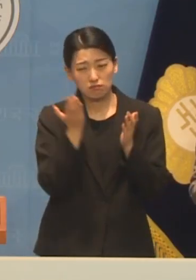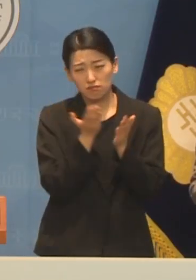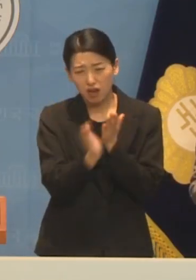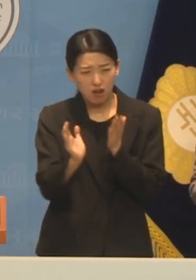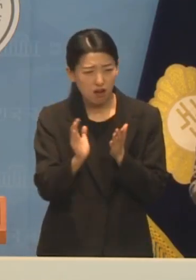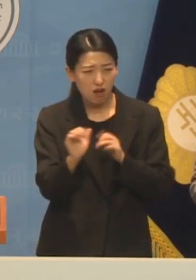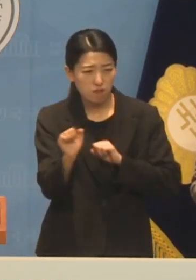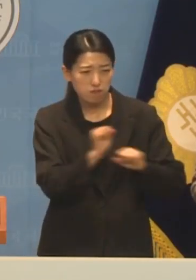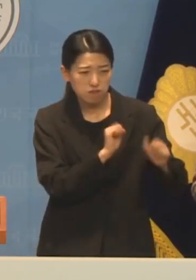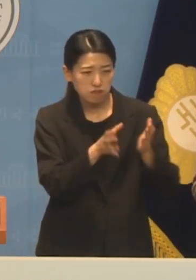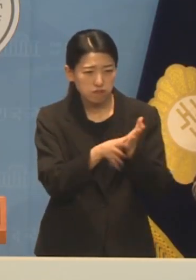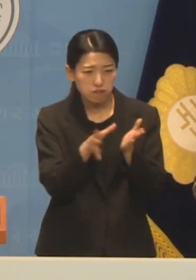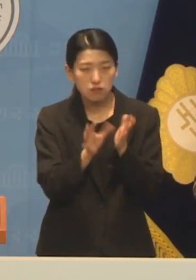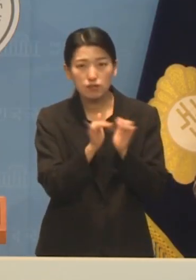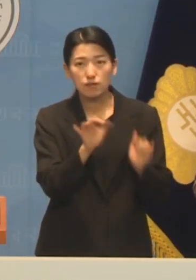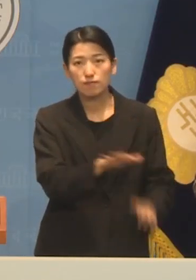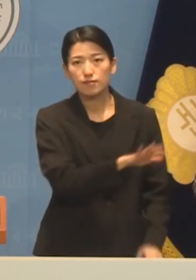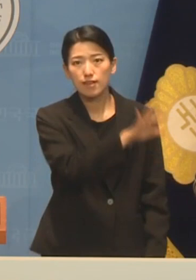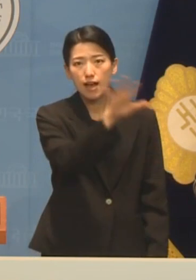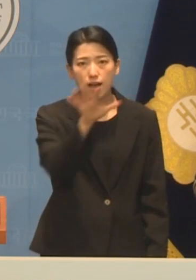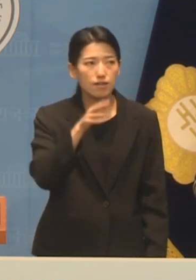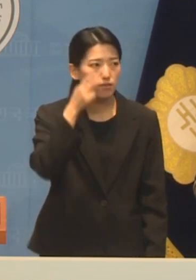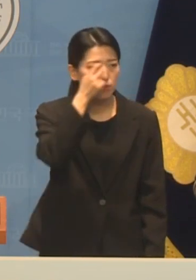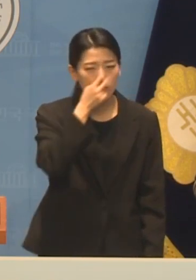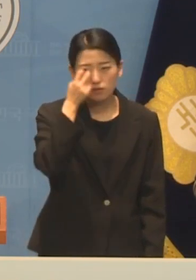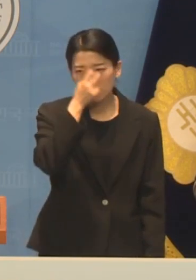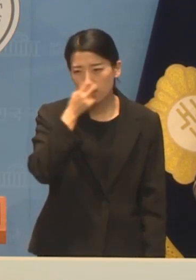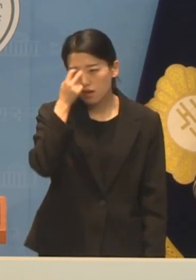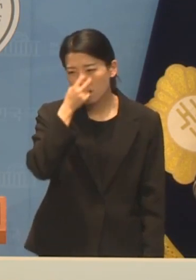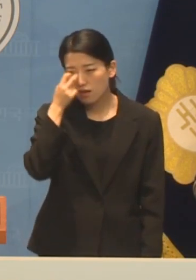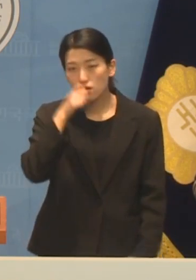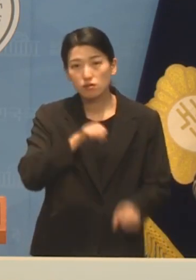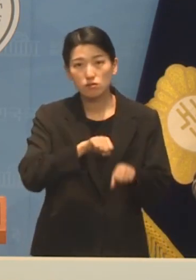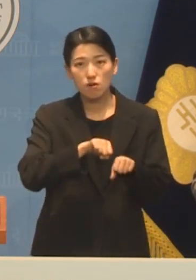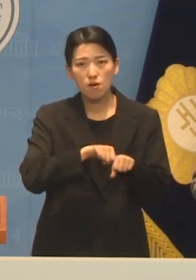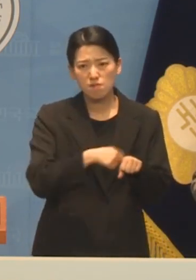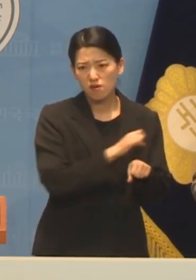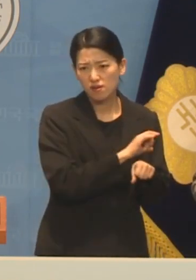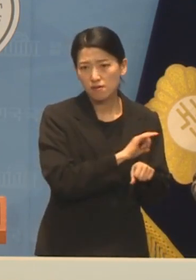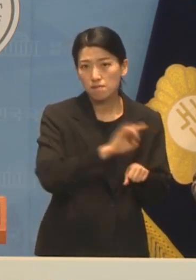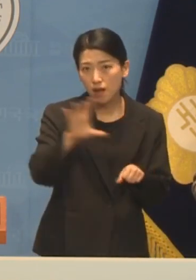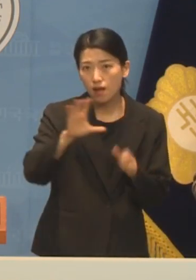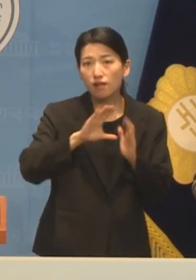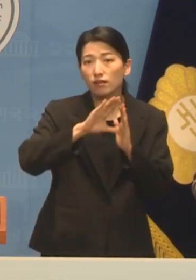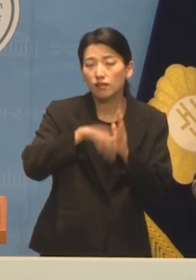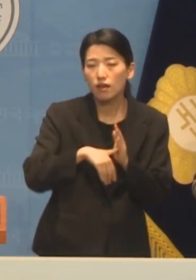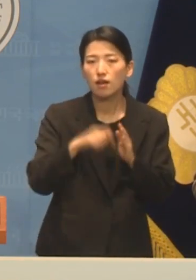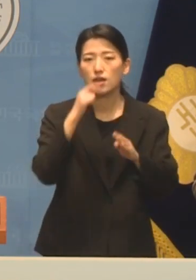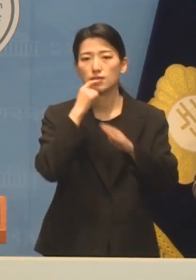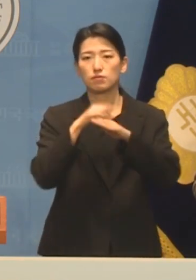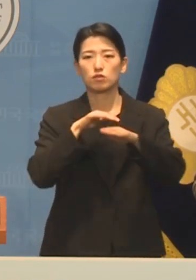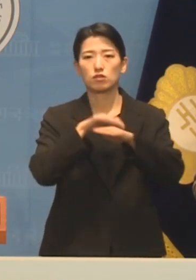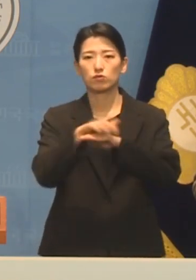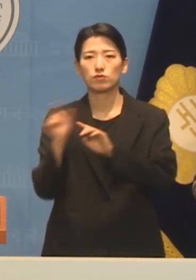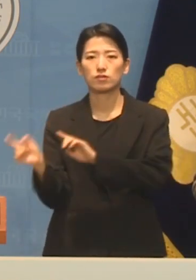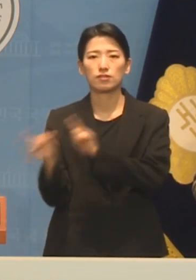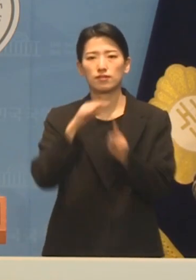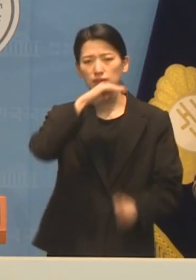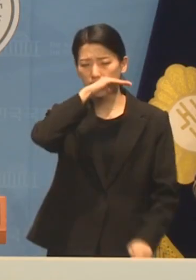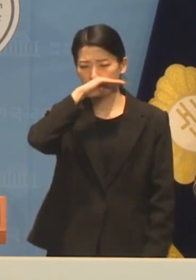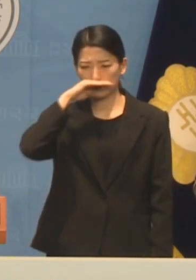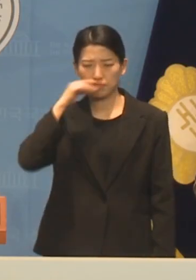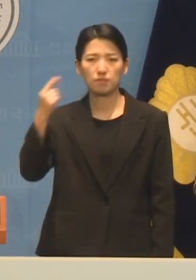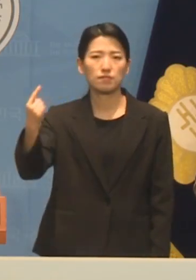자들, 이들을 성형 없이 조사하고 처벌하는 것이 내란으로 무너진 민주주의를 바로 세우고 정의로운